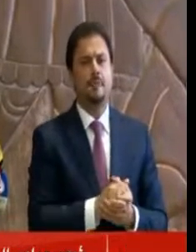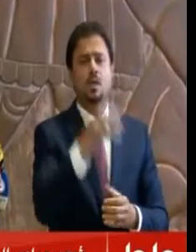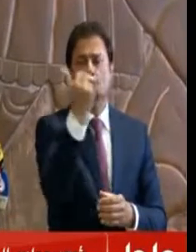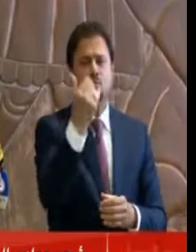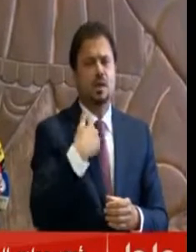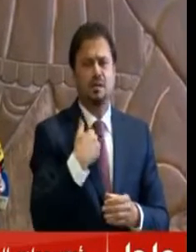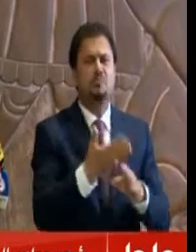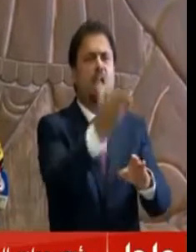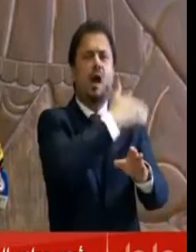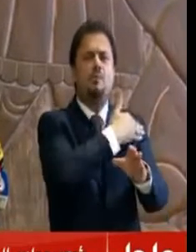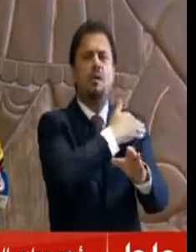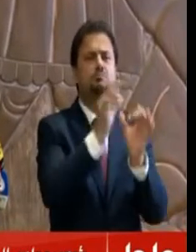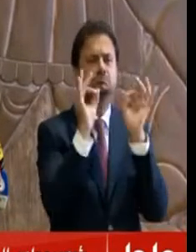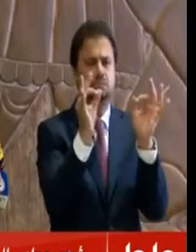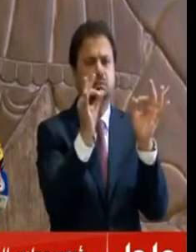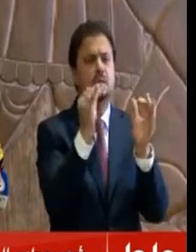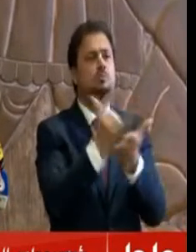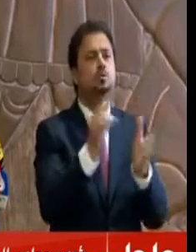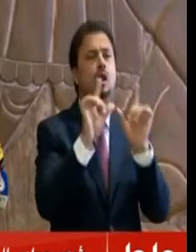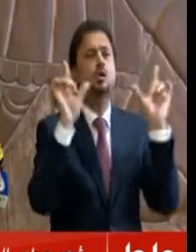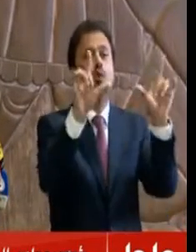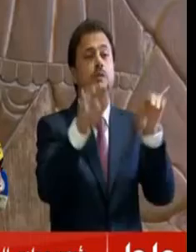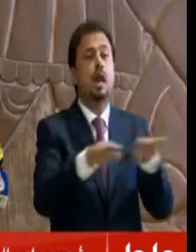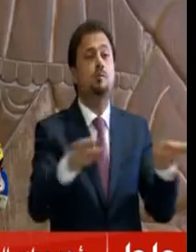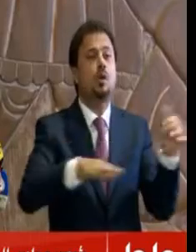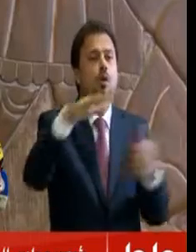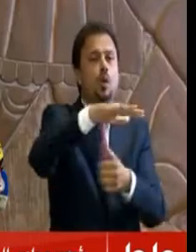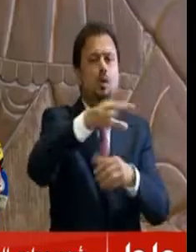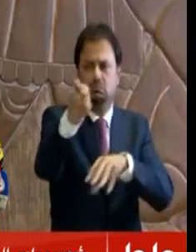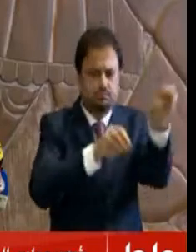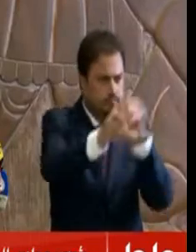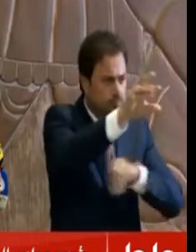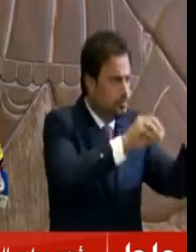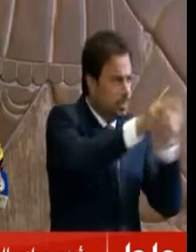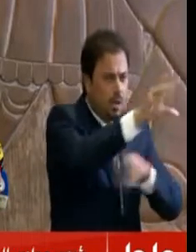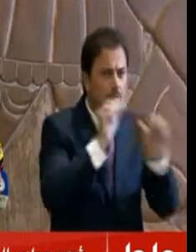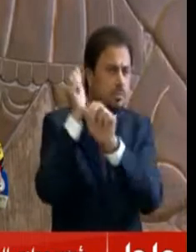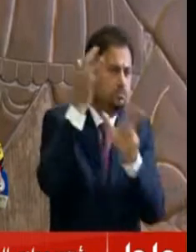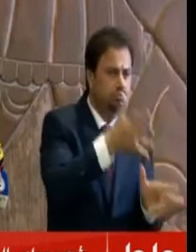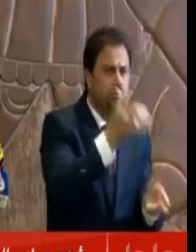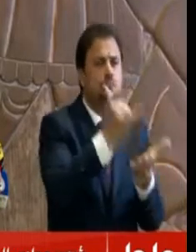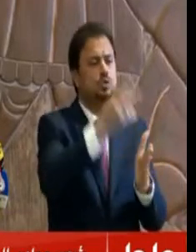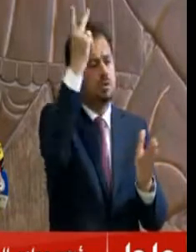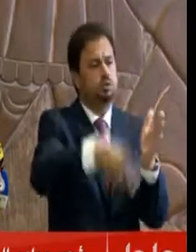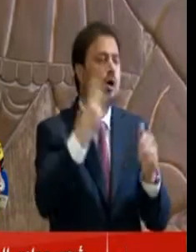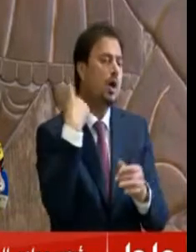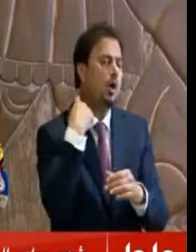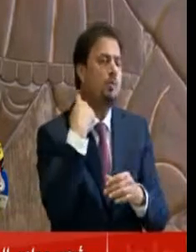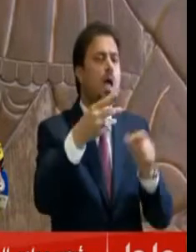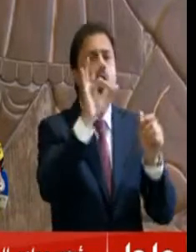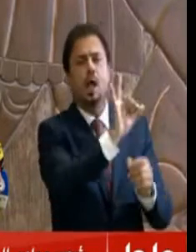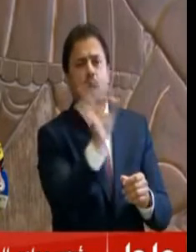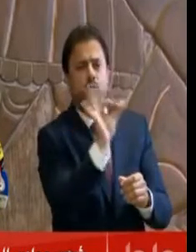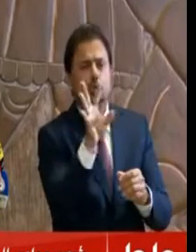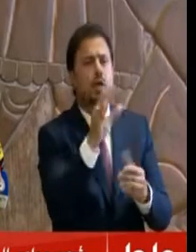كنا نعمل عليه منذ تشكيل اللجنه الامنيه العليا التي شكلت بموجب الامر الديواني 35